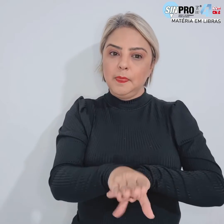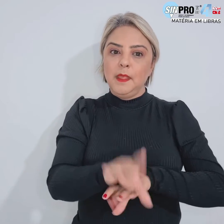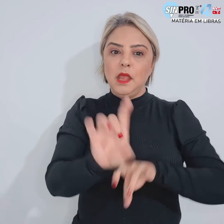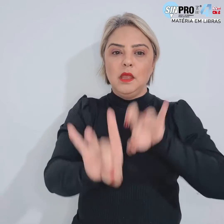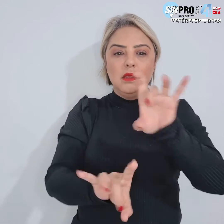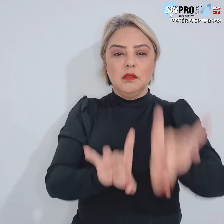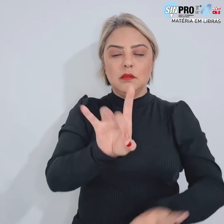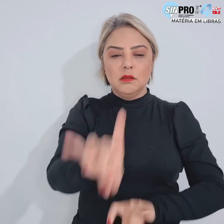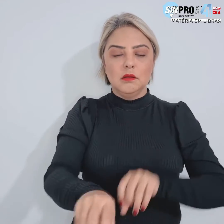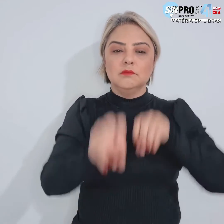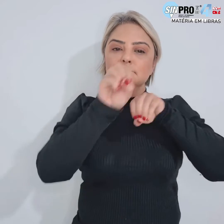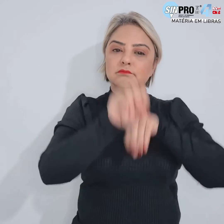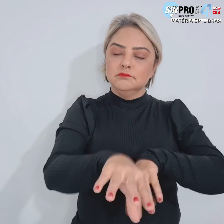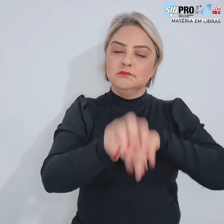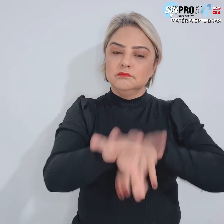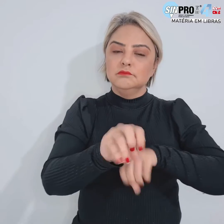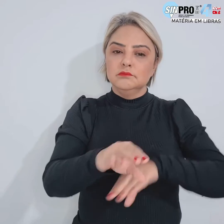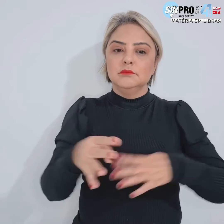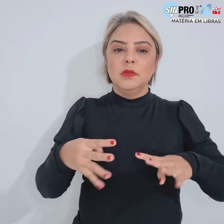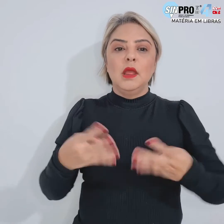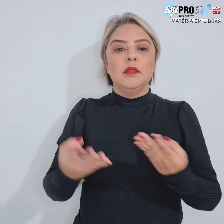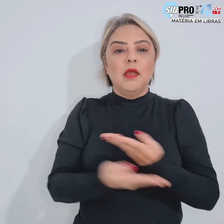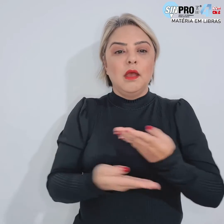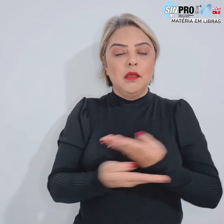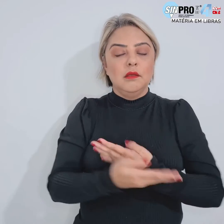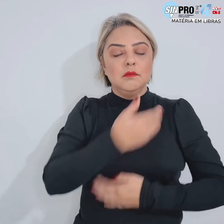da educação da rede pública de ensino.